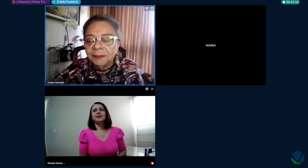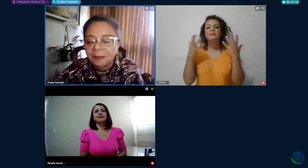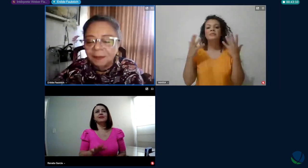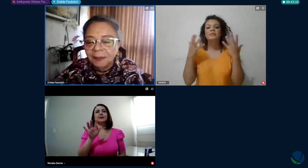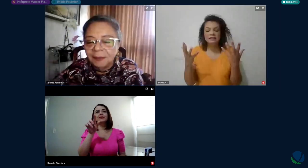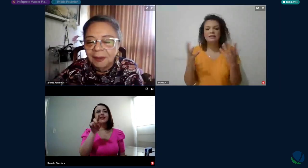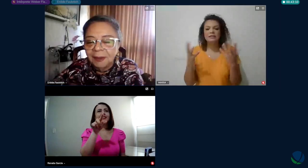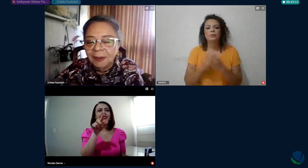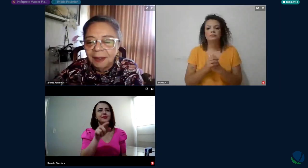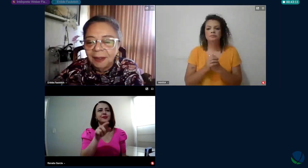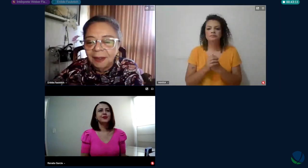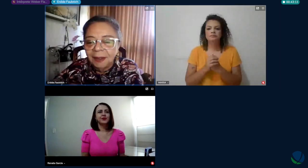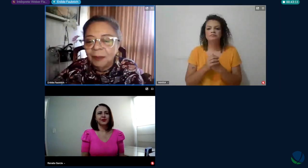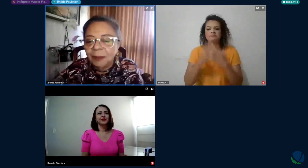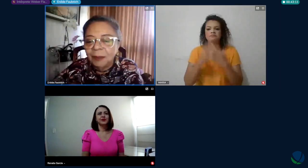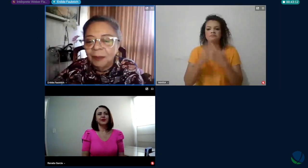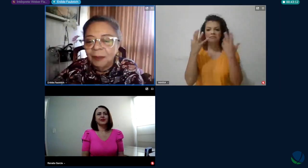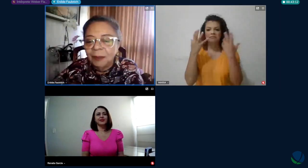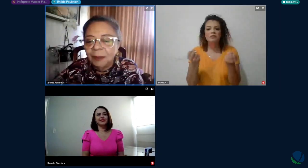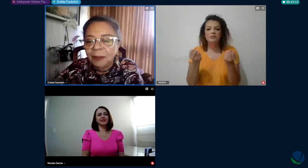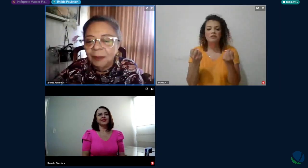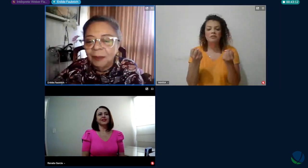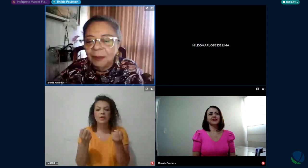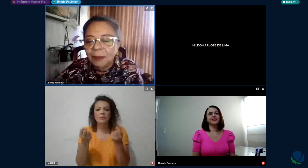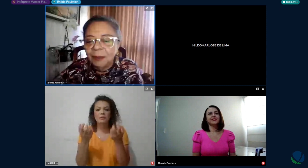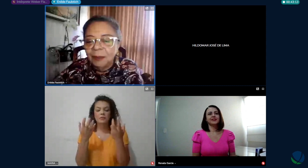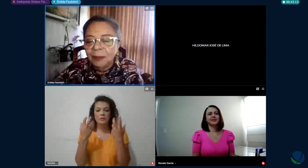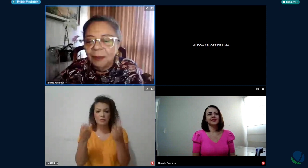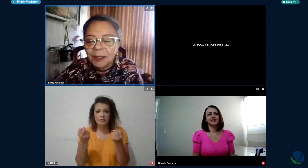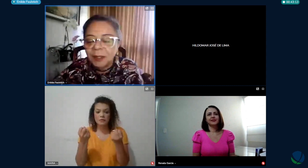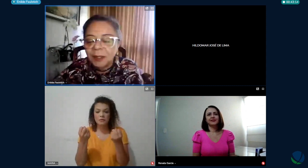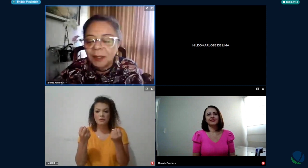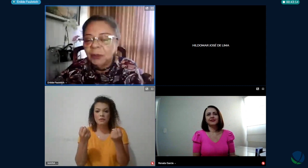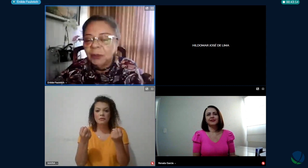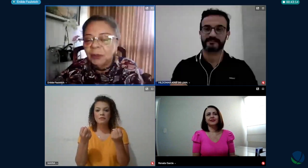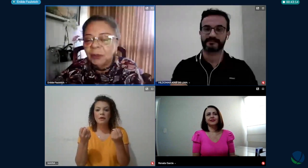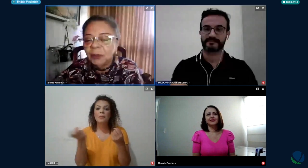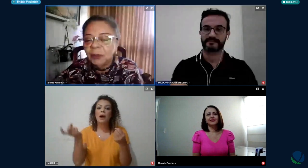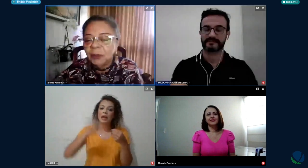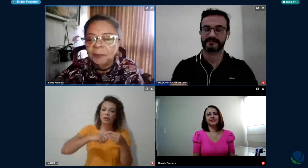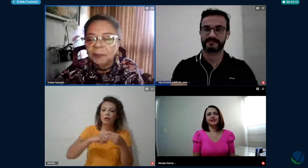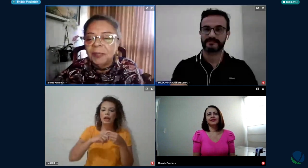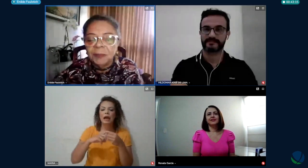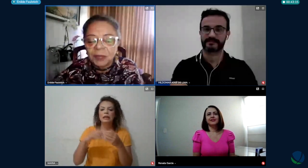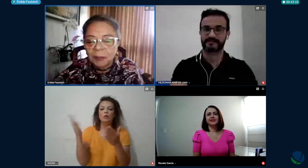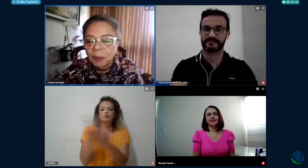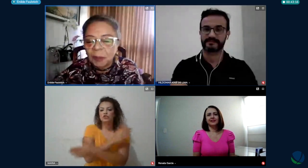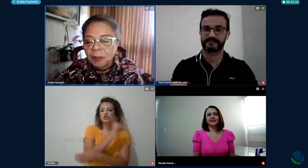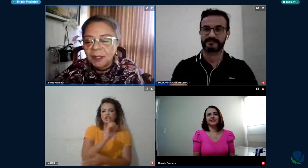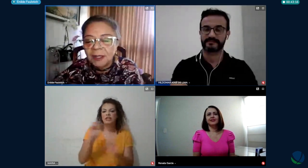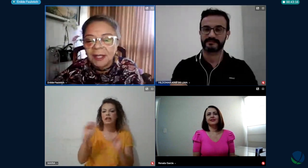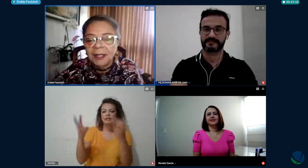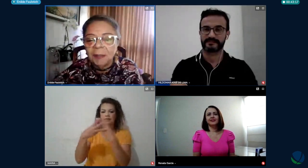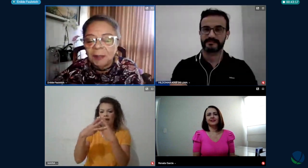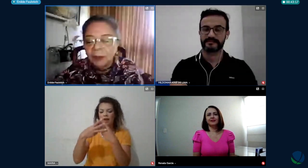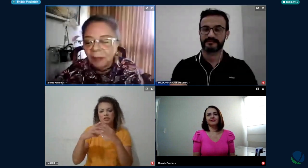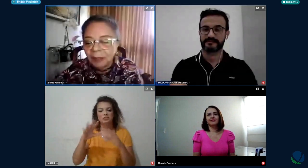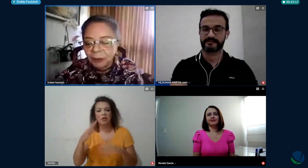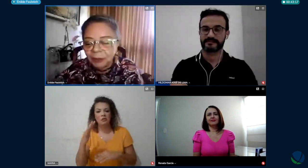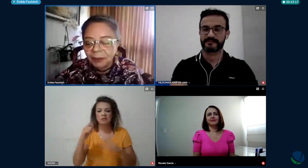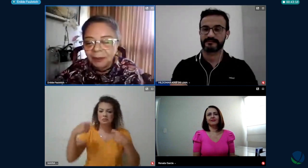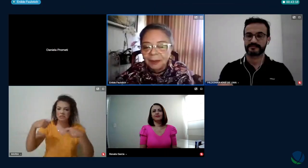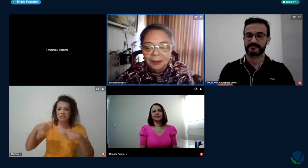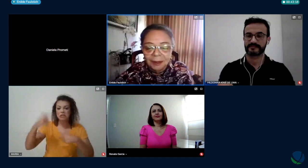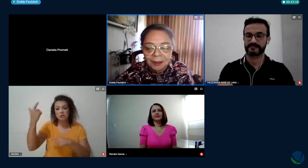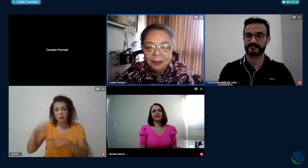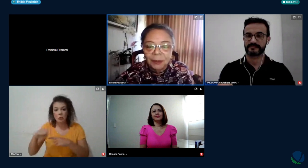Renata, não tira os slides aí, porque você pode precisar aqui para o